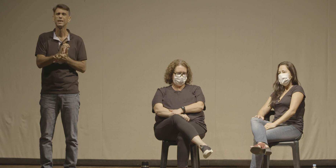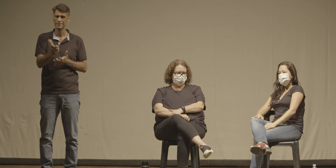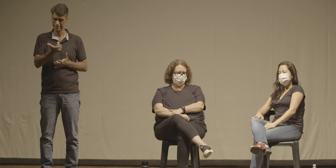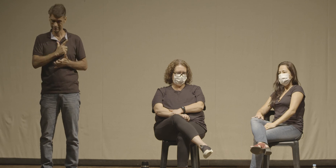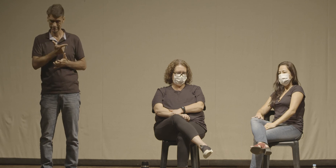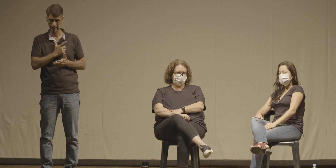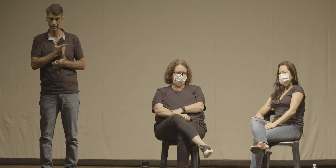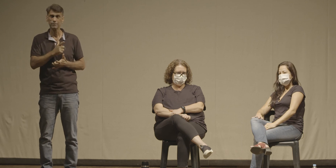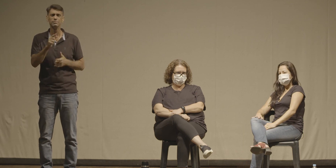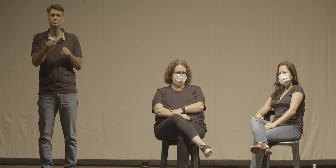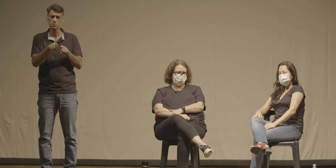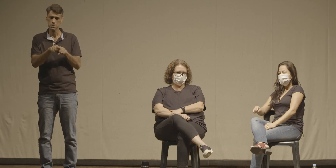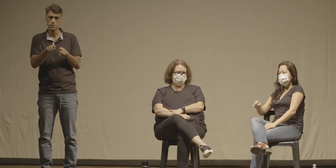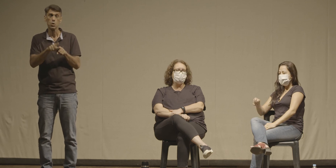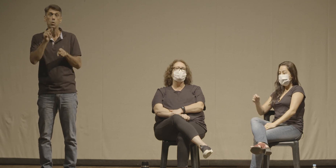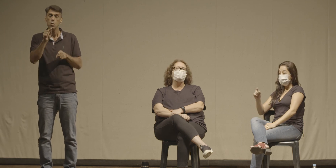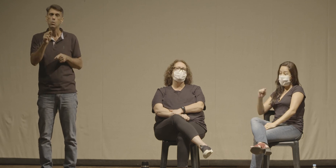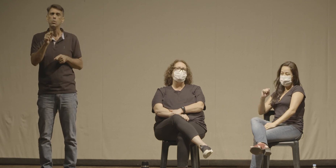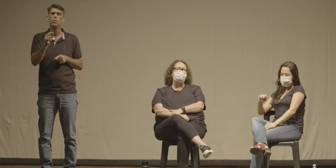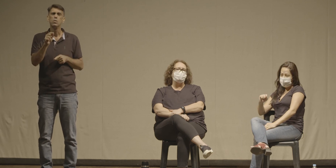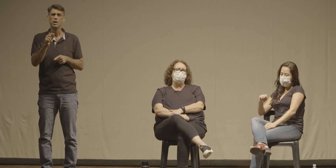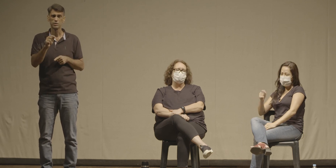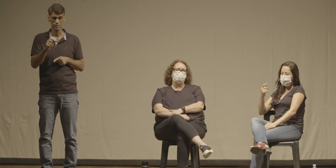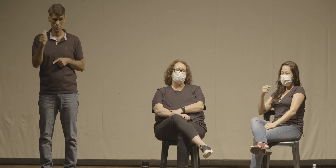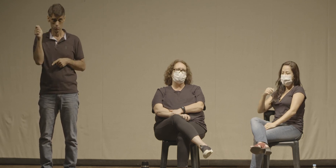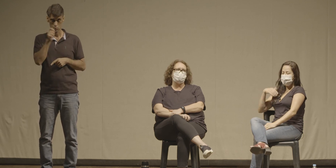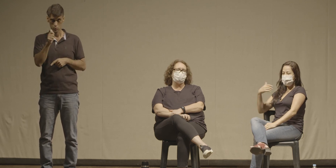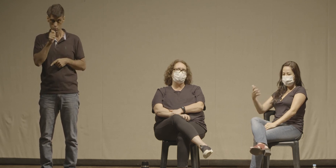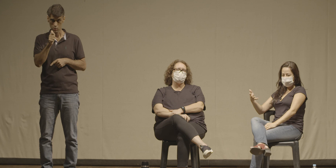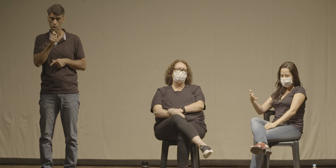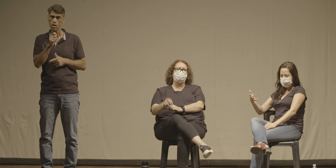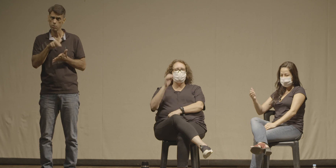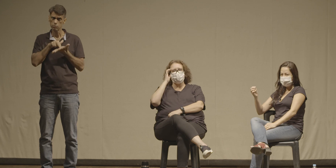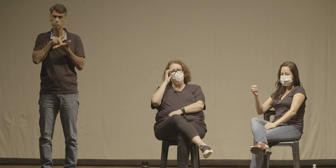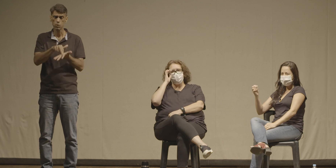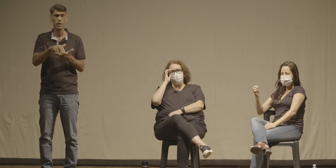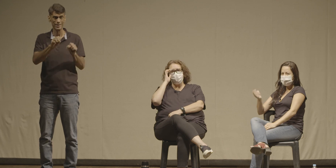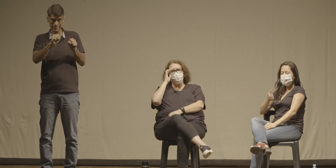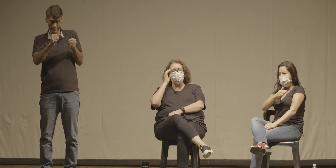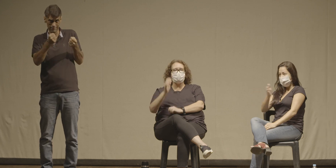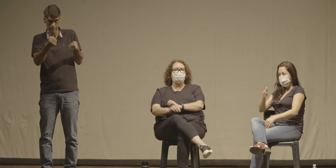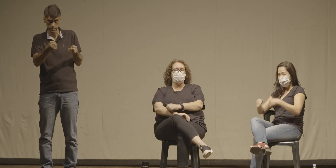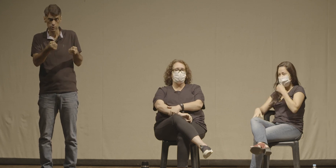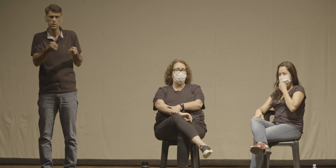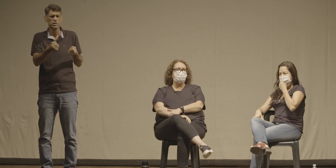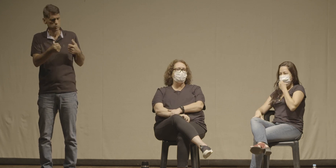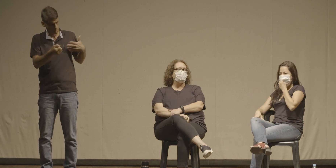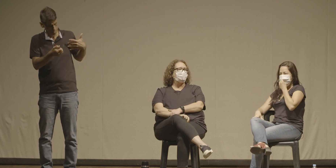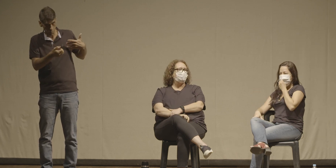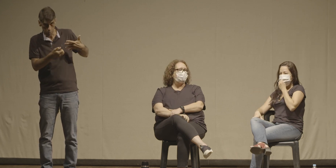Existe também um posicionamento da mulher, que eu acredito que seja uma defesa ao